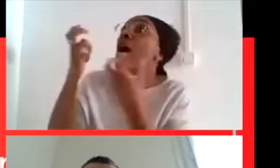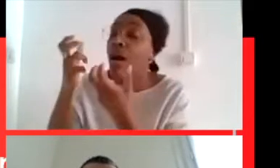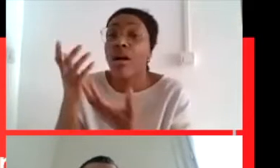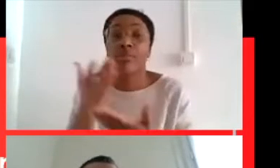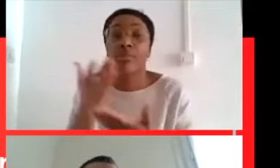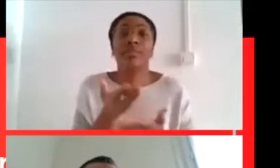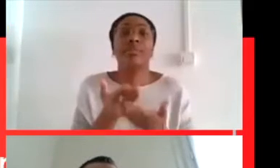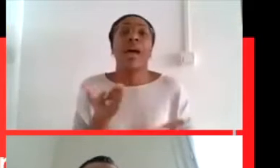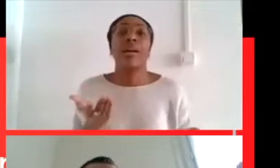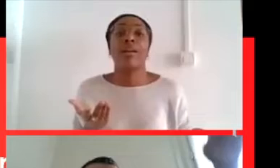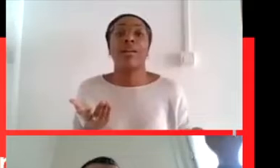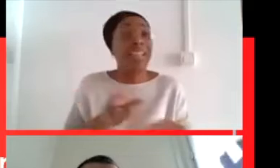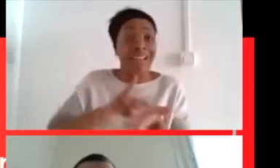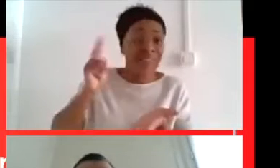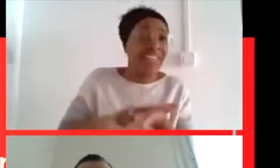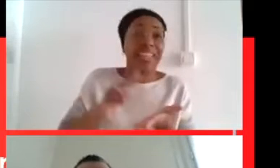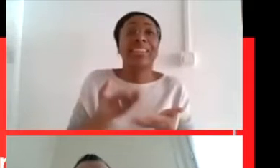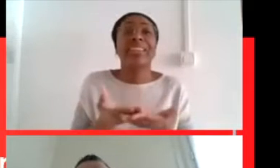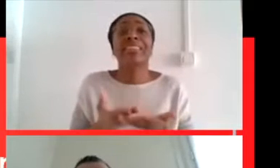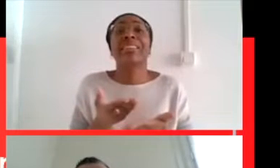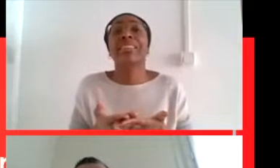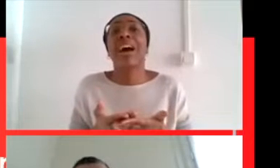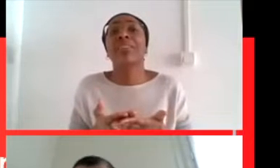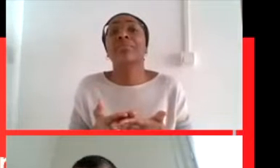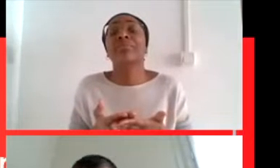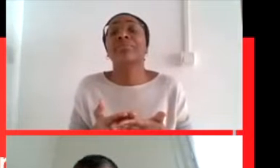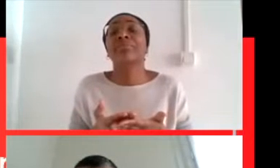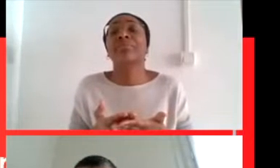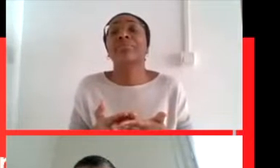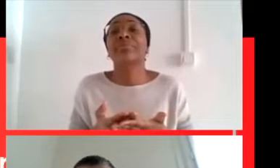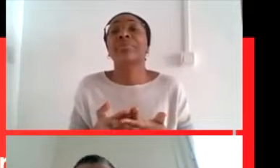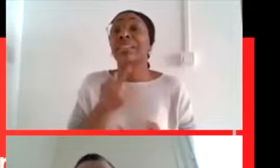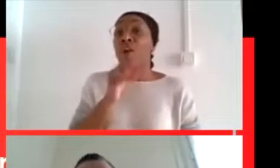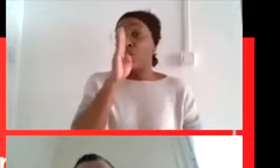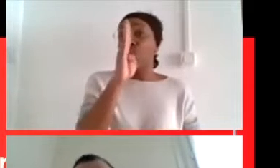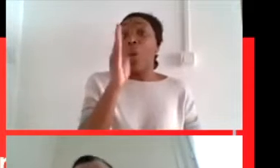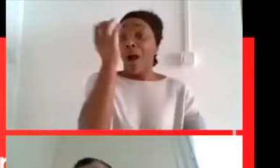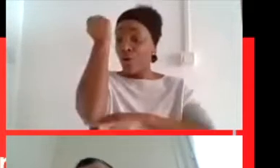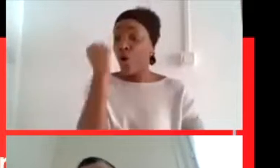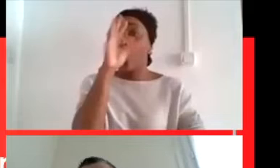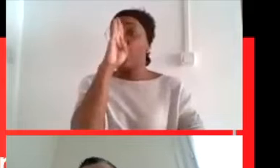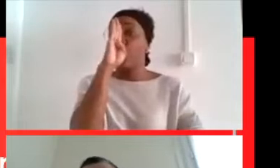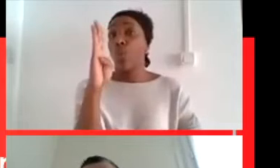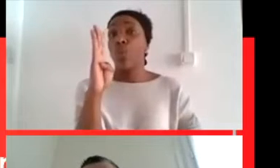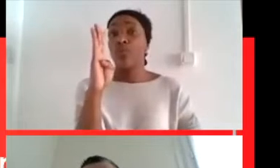de l'ennemi. Et puis, elle va déclarer ce que Dieu est, ce que Dieu fait et le programme qu'il a pour nos